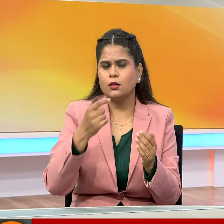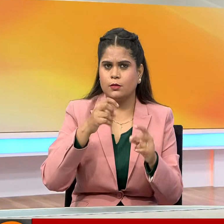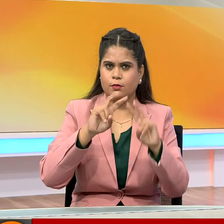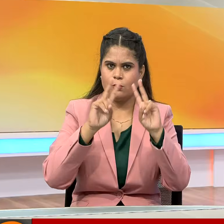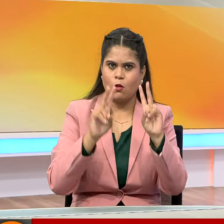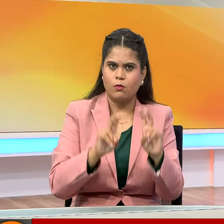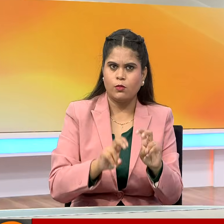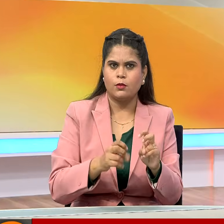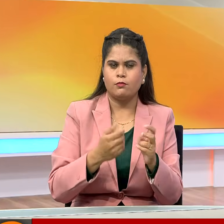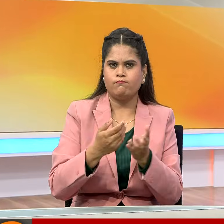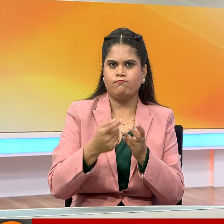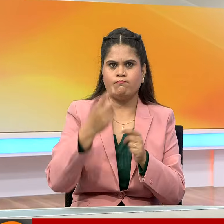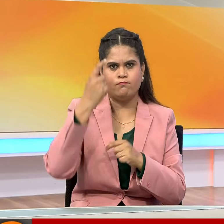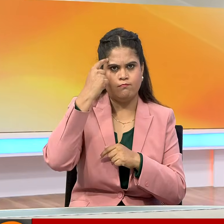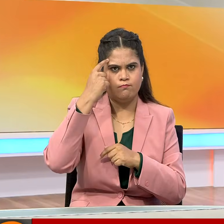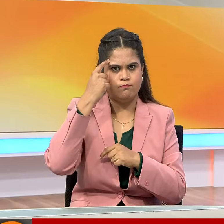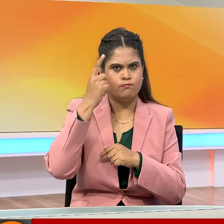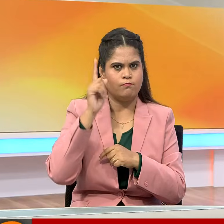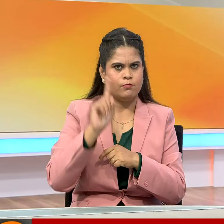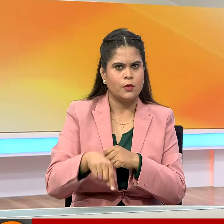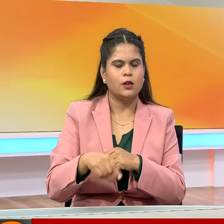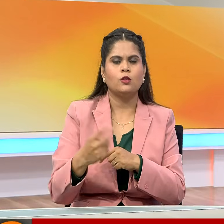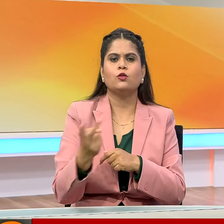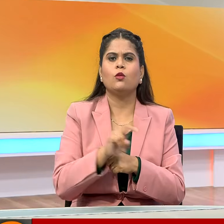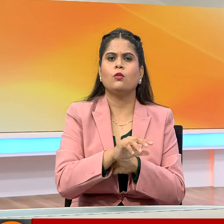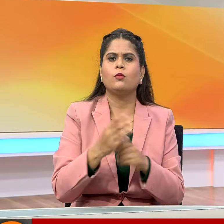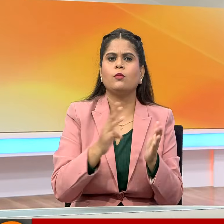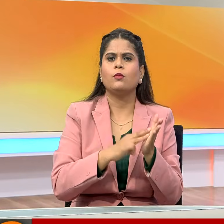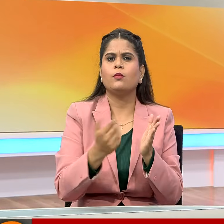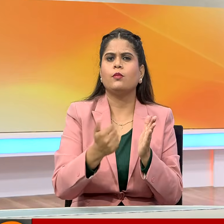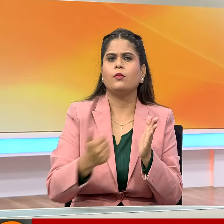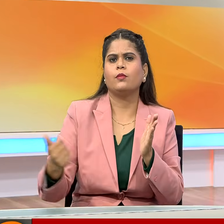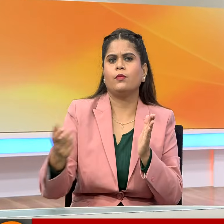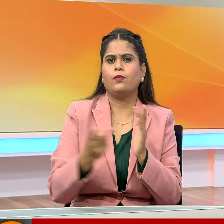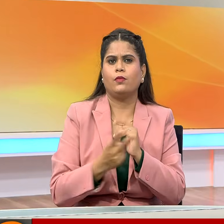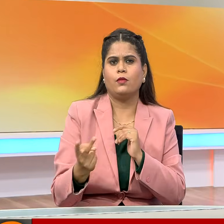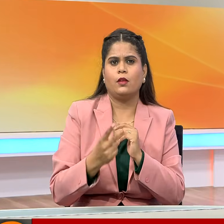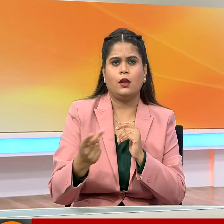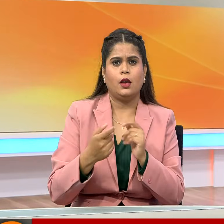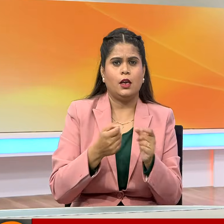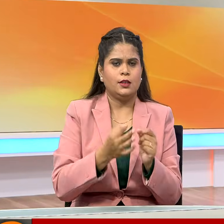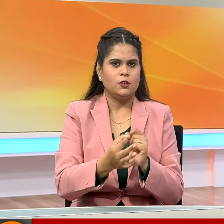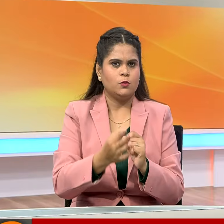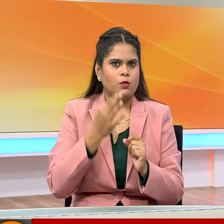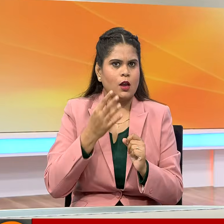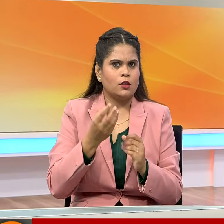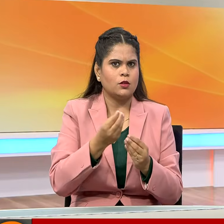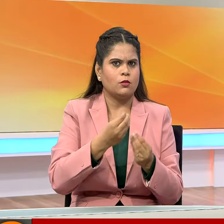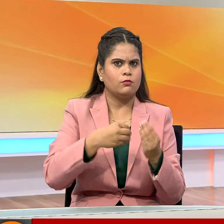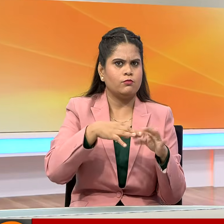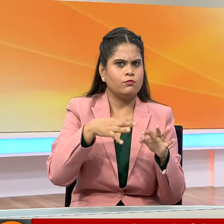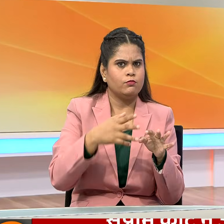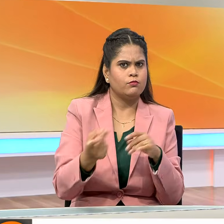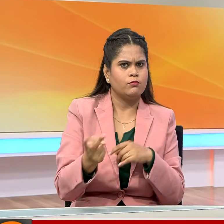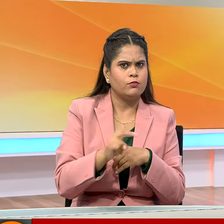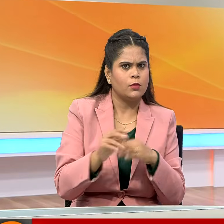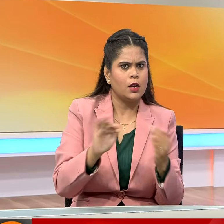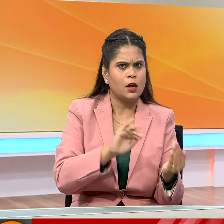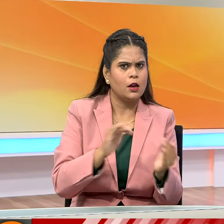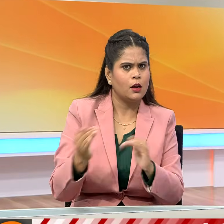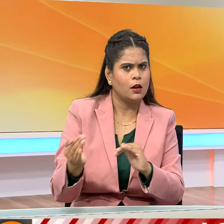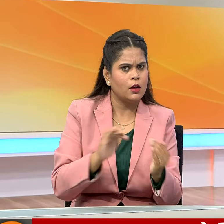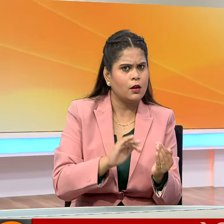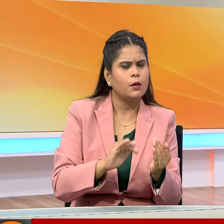करना चाहिए। दोनों मंत्रियों ने अपनी अपनी स्पेशल ऑपरेशंस फोर्सेस के बीच आपसी आदान प्रदान को बढ़ावा